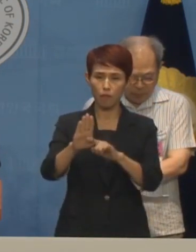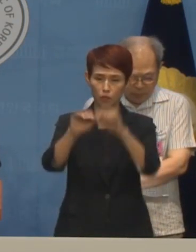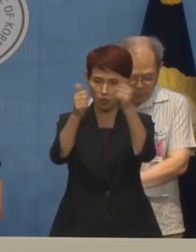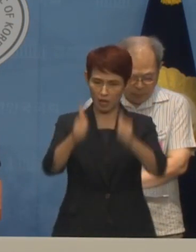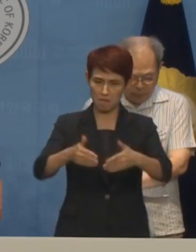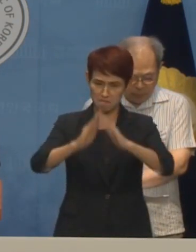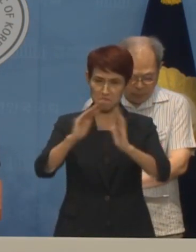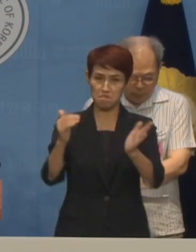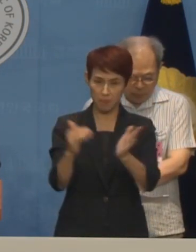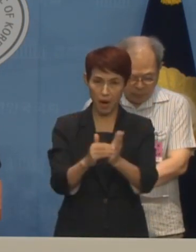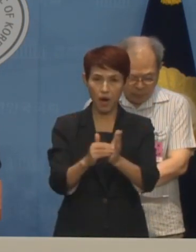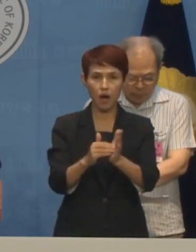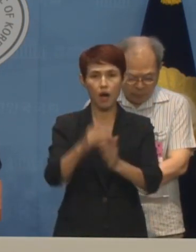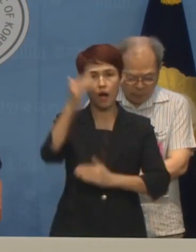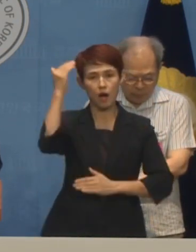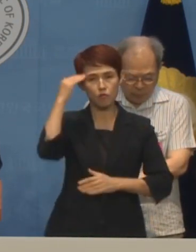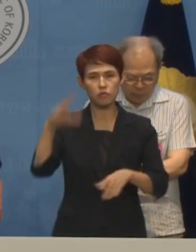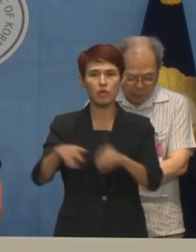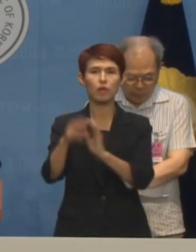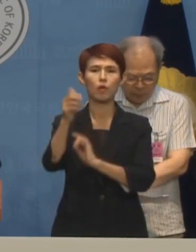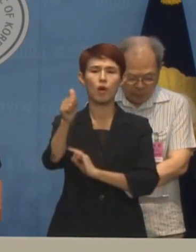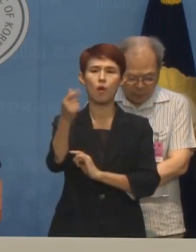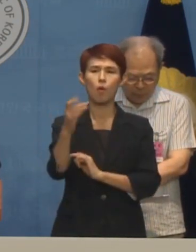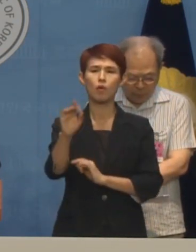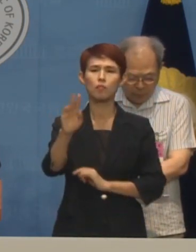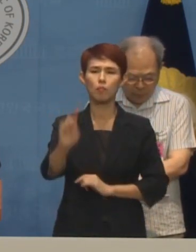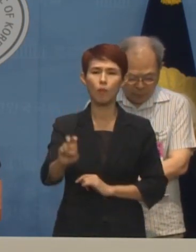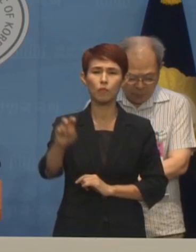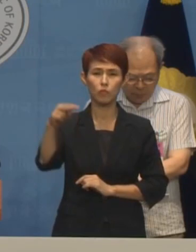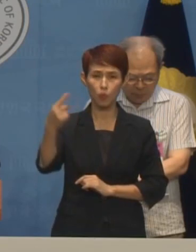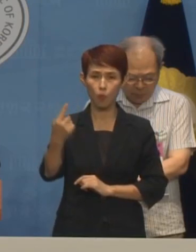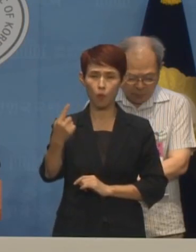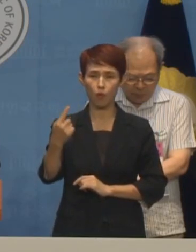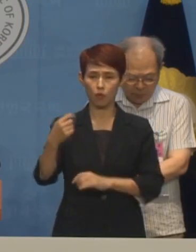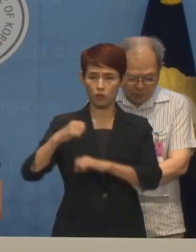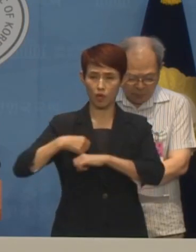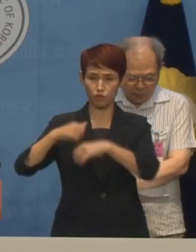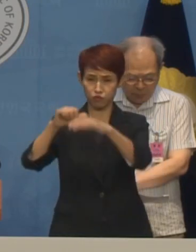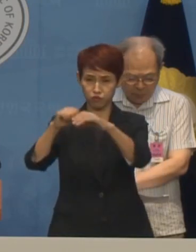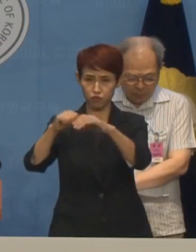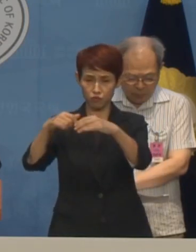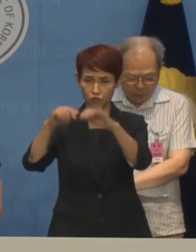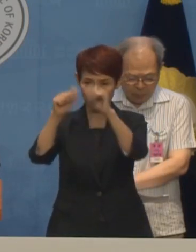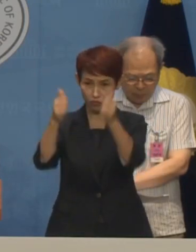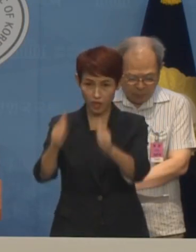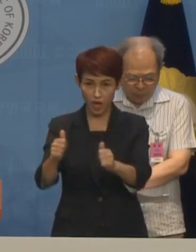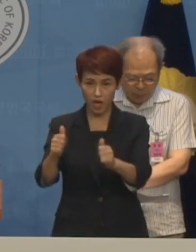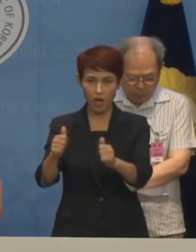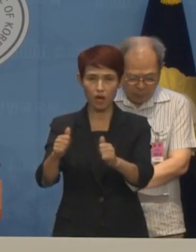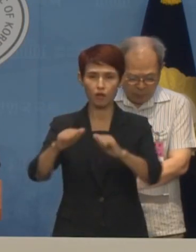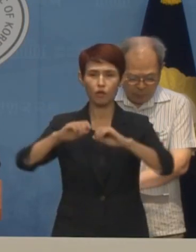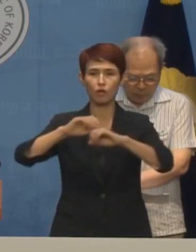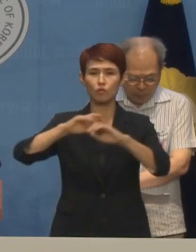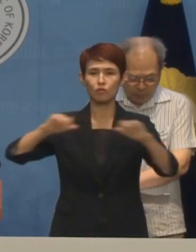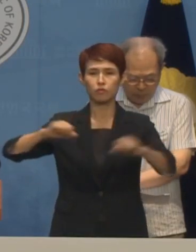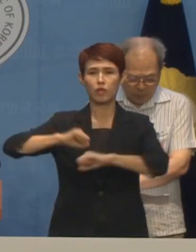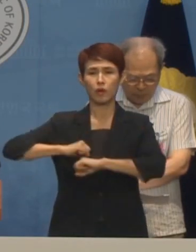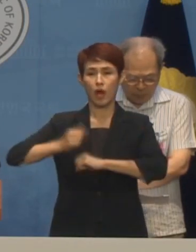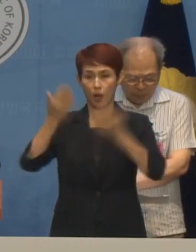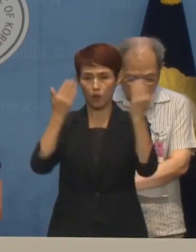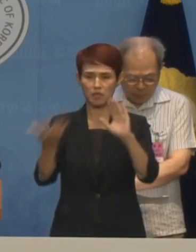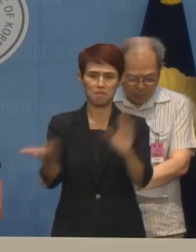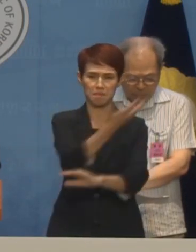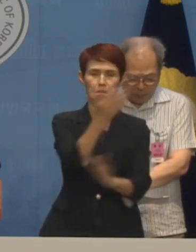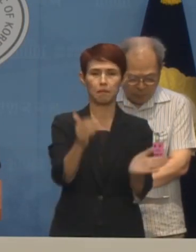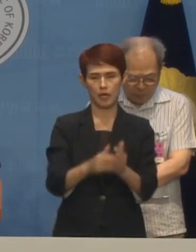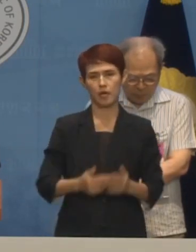세우더니 대한민국 총사령관 홍범도 장군의 흉상은 육군사관학교에서 철거해버렸다. 김영석